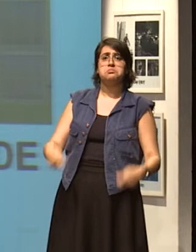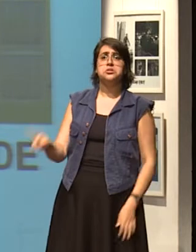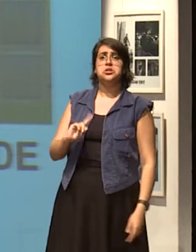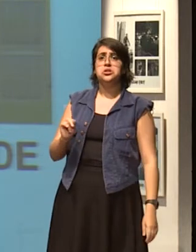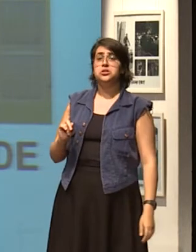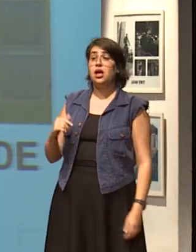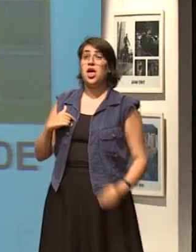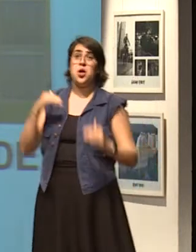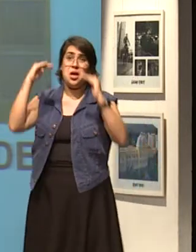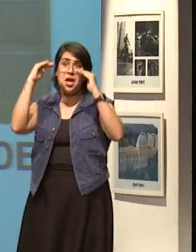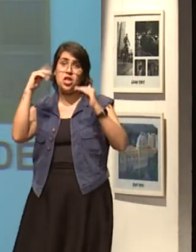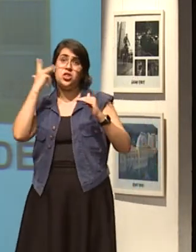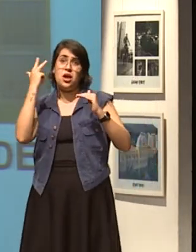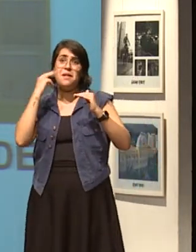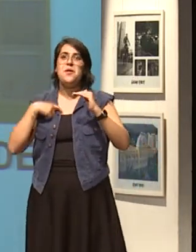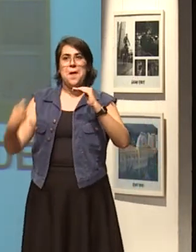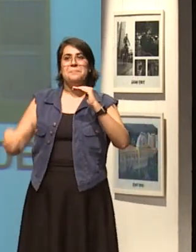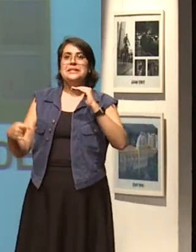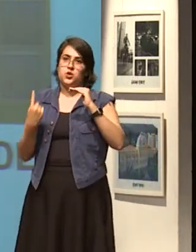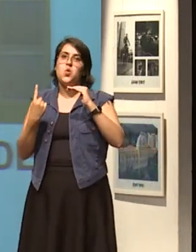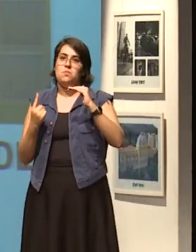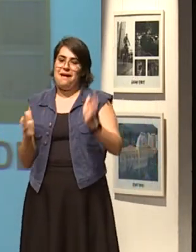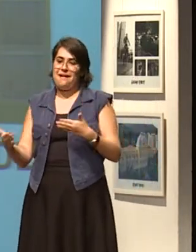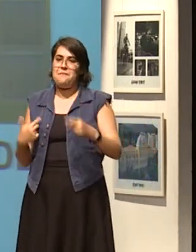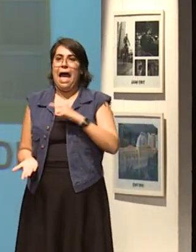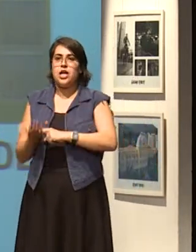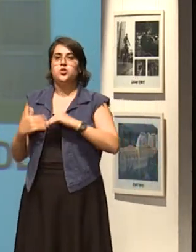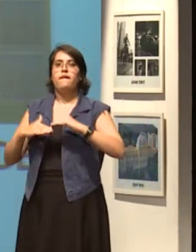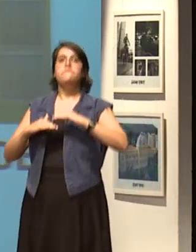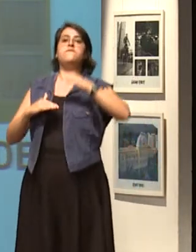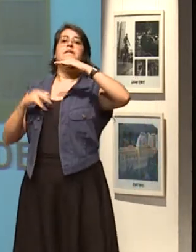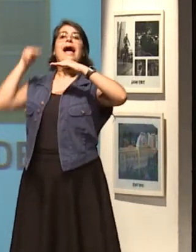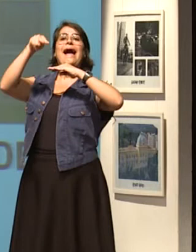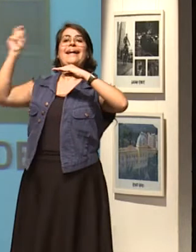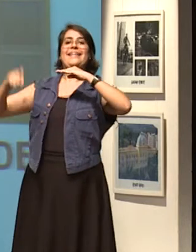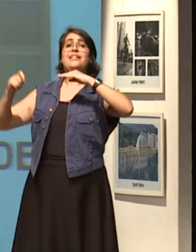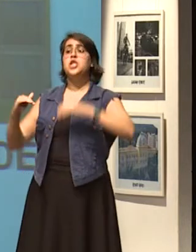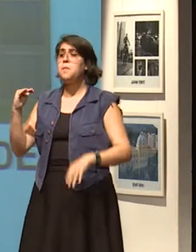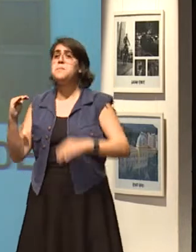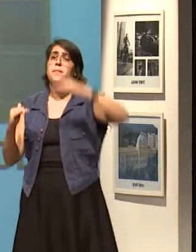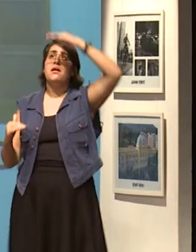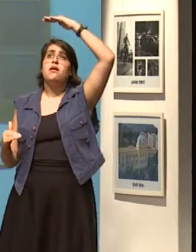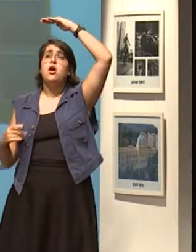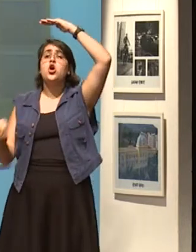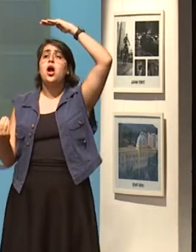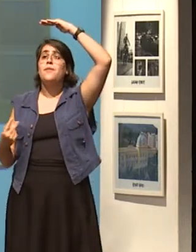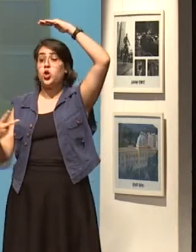consegue assistir o jogo mesmo sem precisar de caixa. E a altura mediana precisa de apenas uma caixa para assistir o jogo.